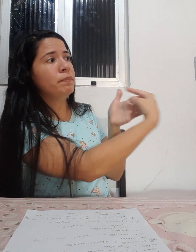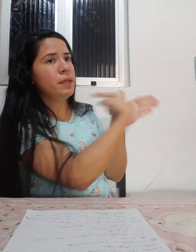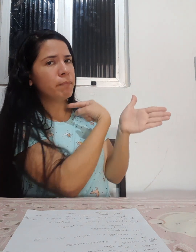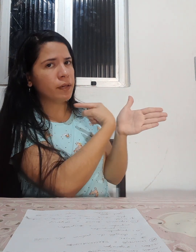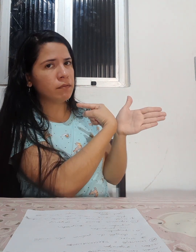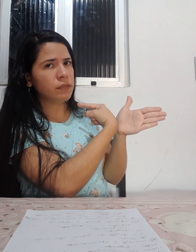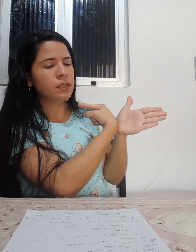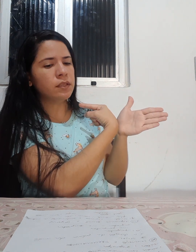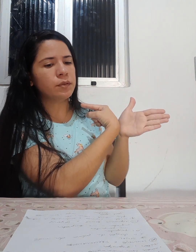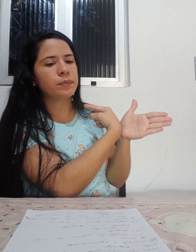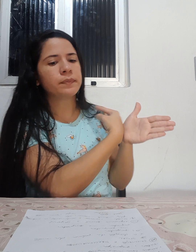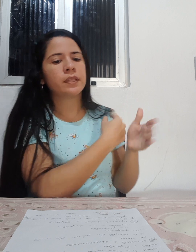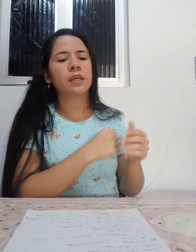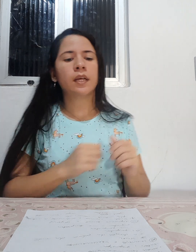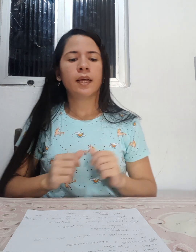me perguntando.